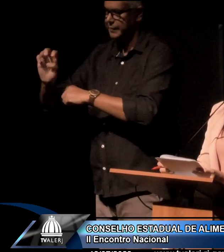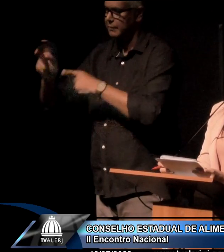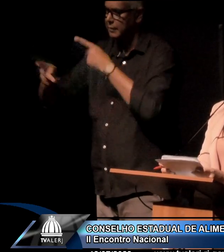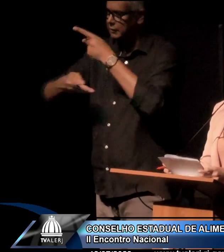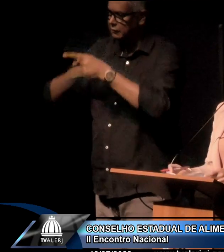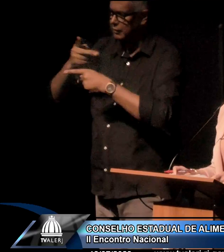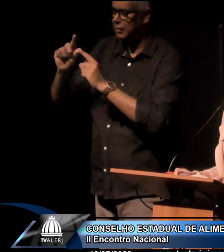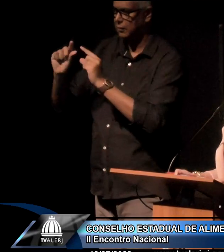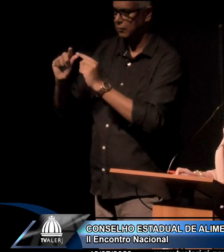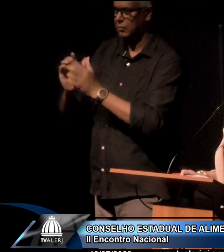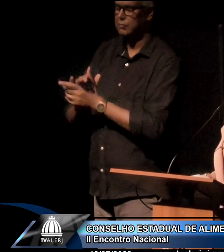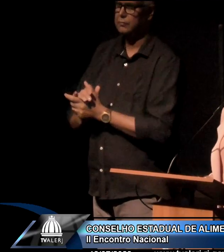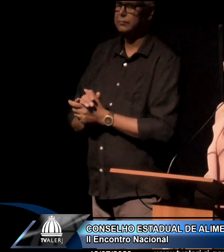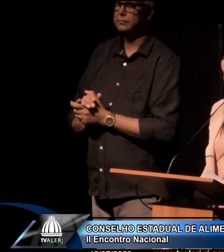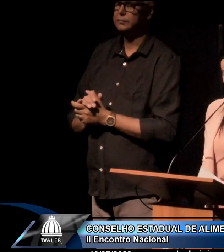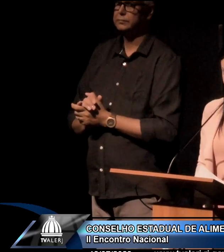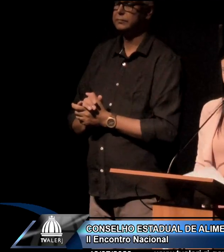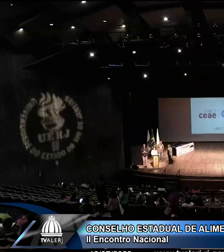palavras